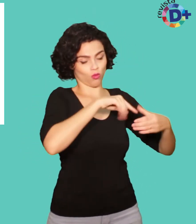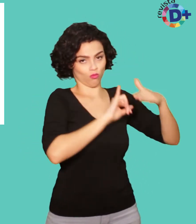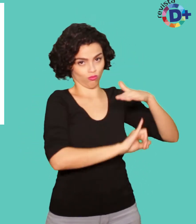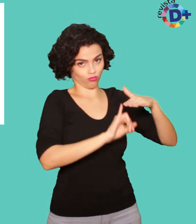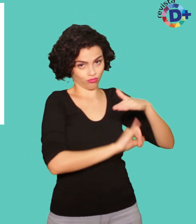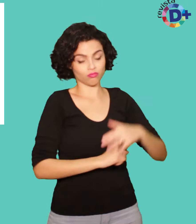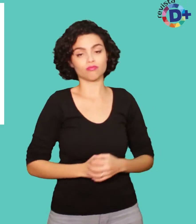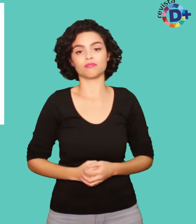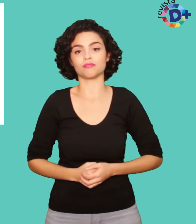entidade